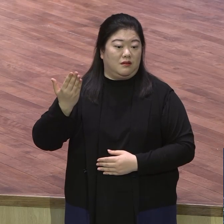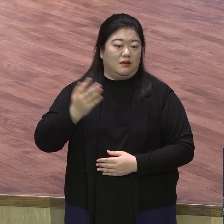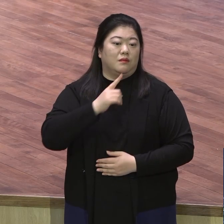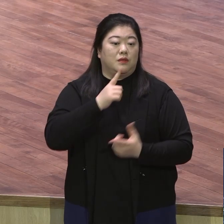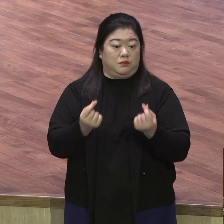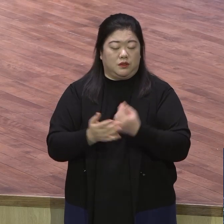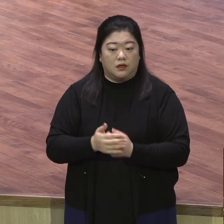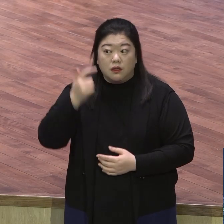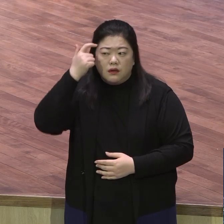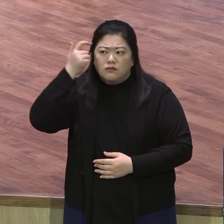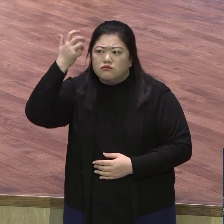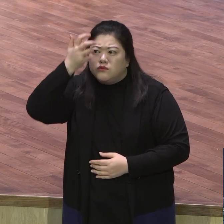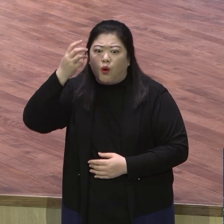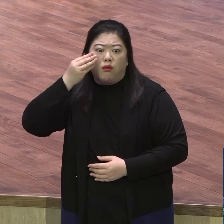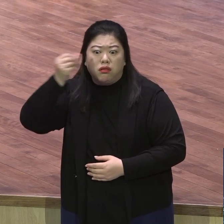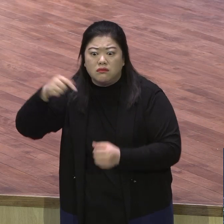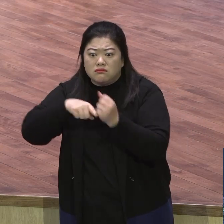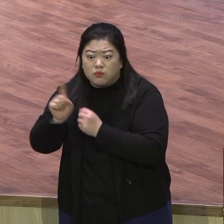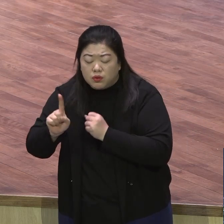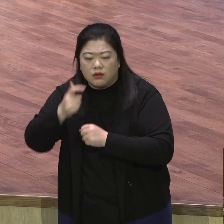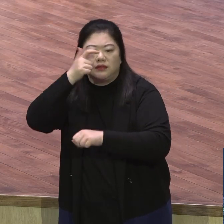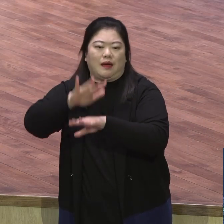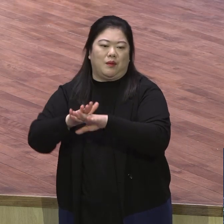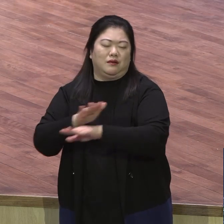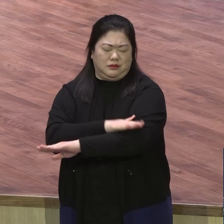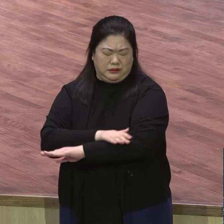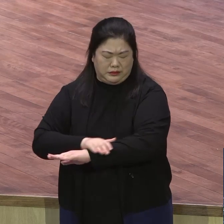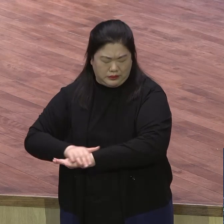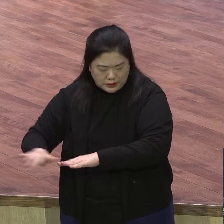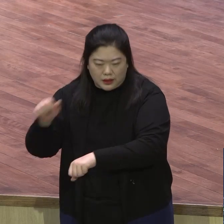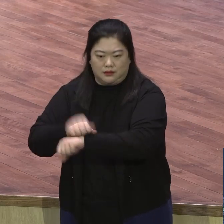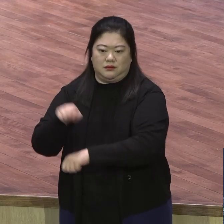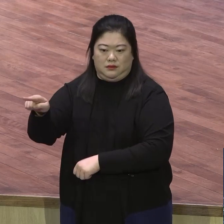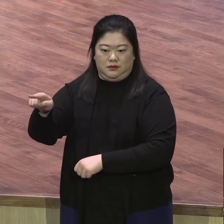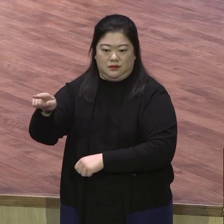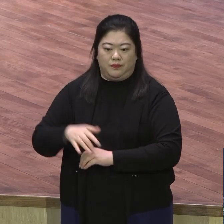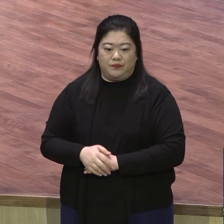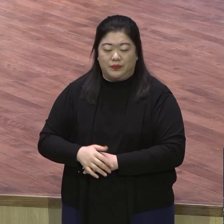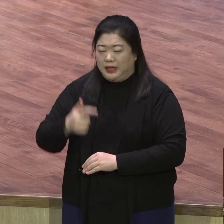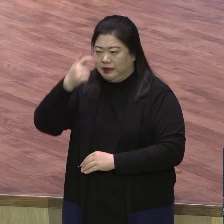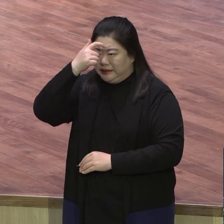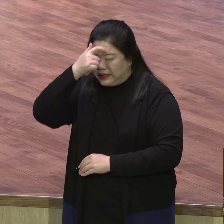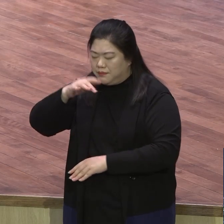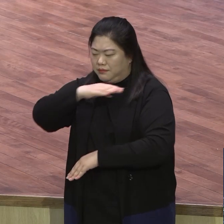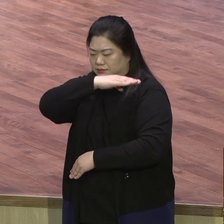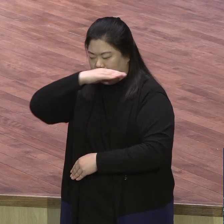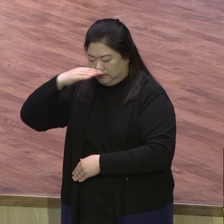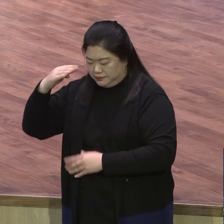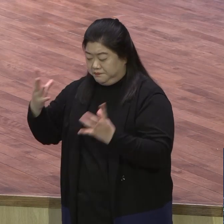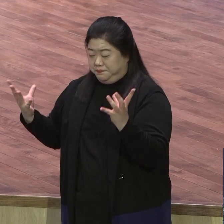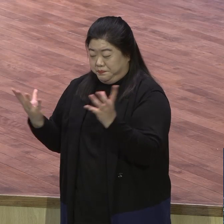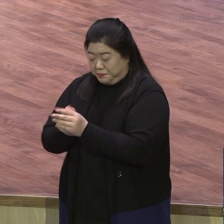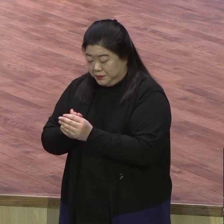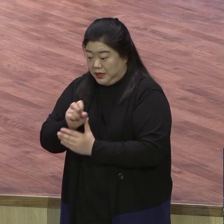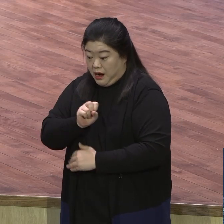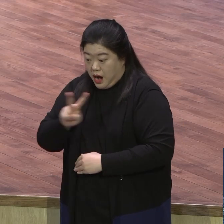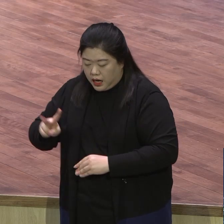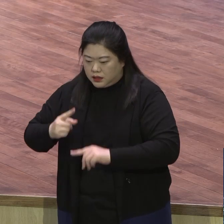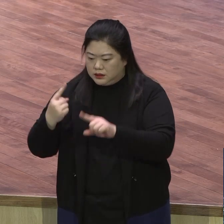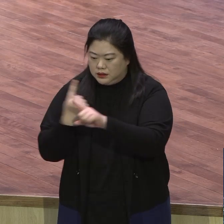영혼이 잘 때 뭐요? 예배가 잘 되는 거요. 예배를 통해 은혜를 받고 힘을 얻어요. 치유를 받아요.